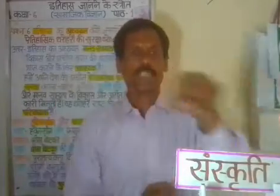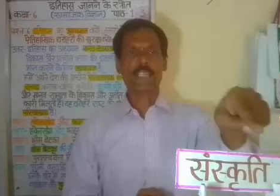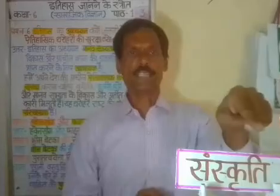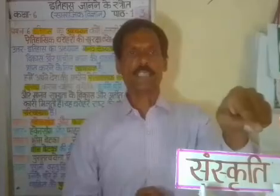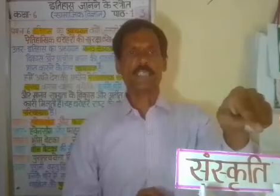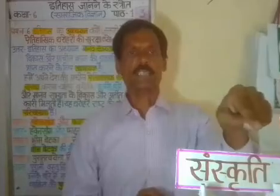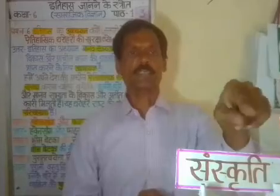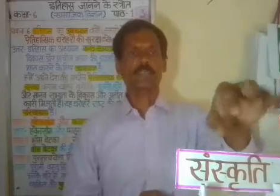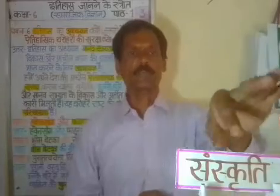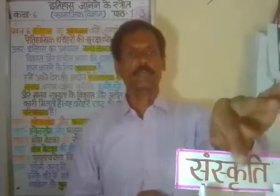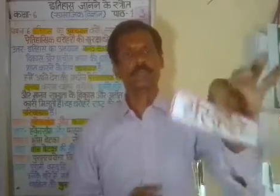संस्कृति।